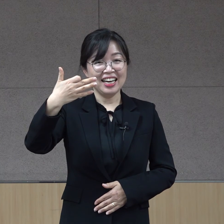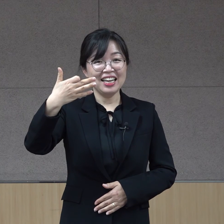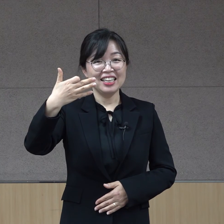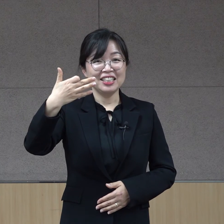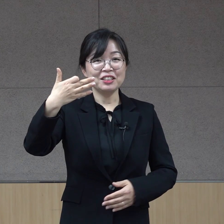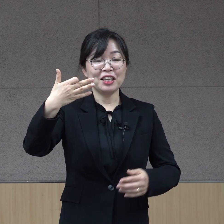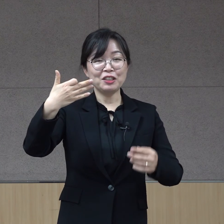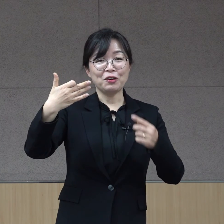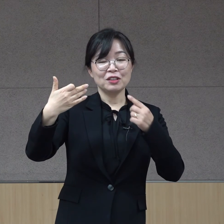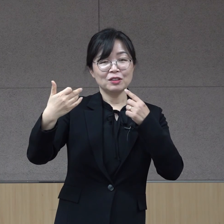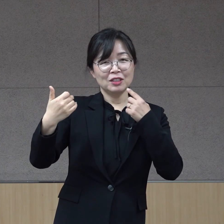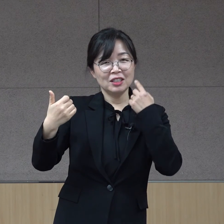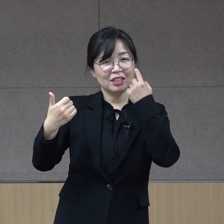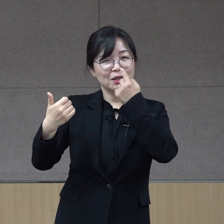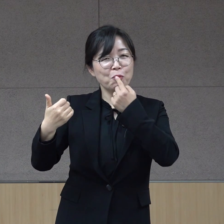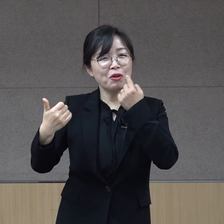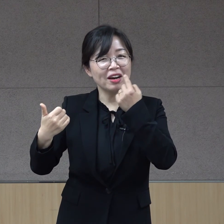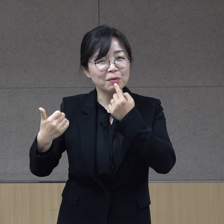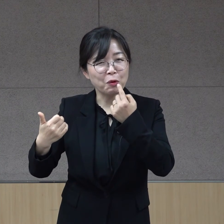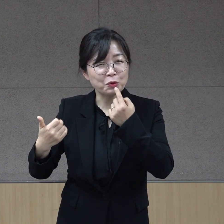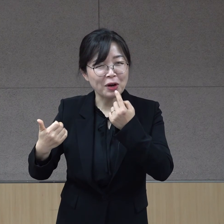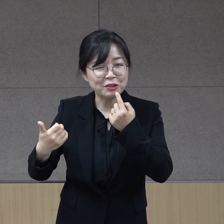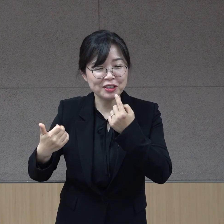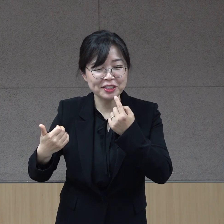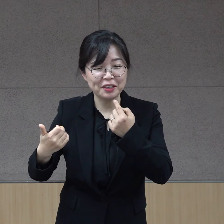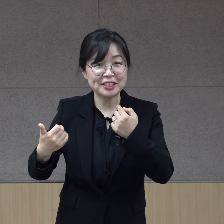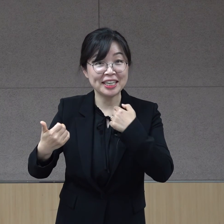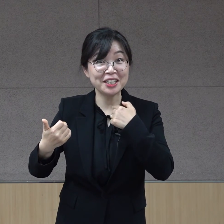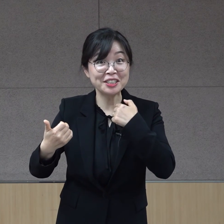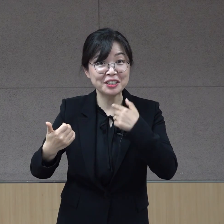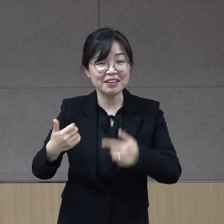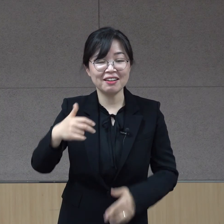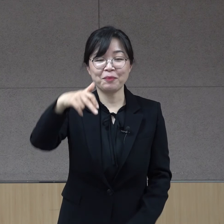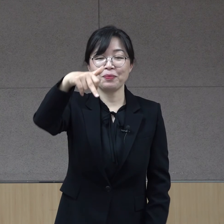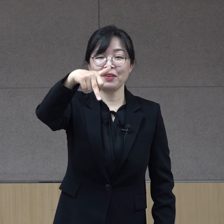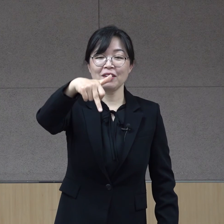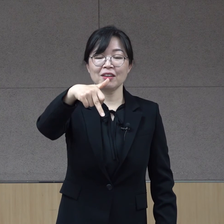자, 이럴 때는요. 입모양을 보고도 알 수 있어요. 자, 이렇게 쓸 거예요.